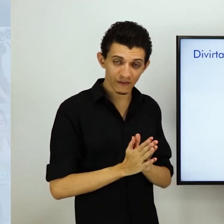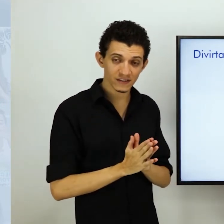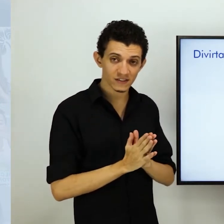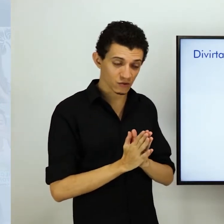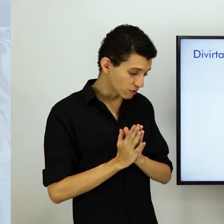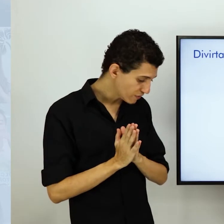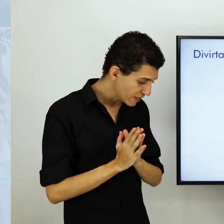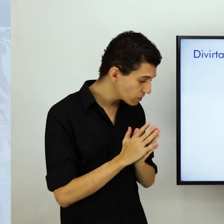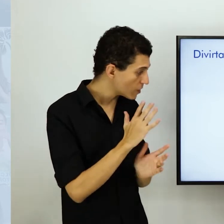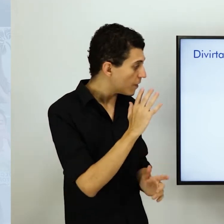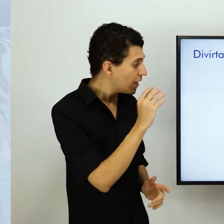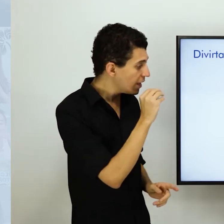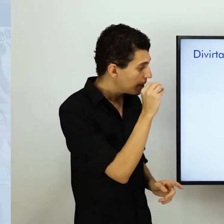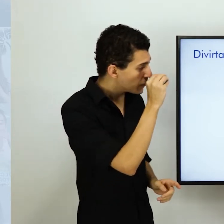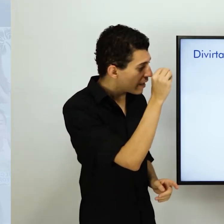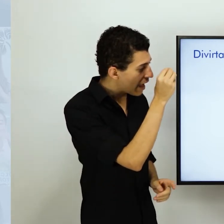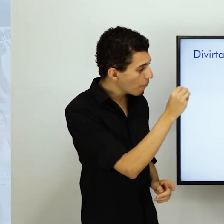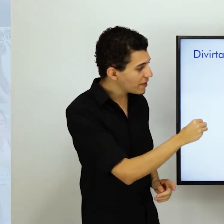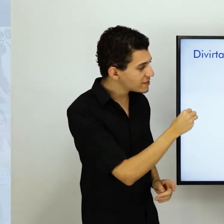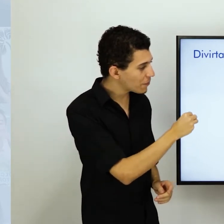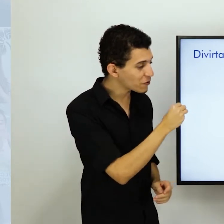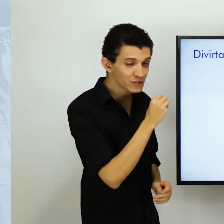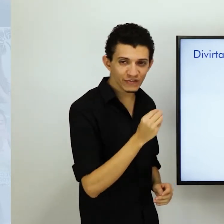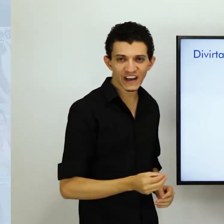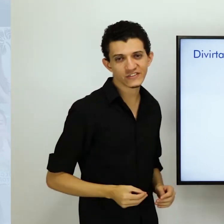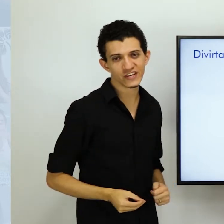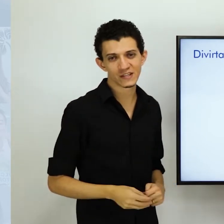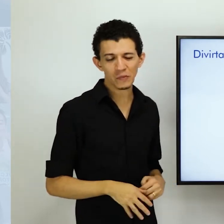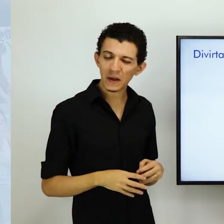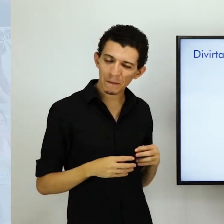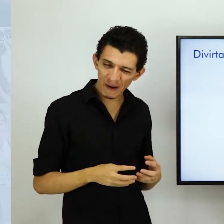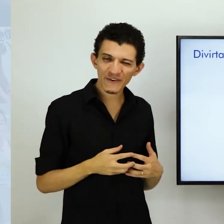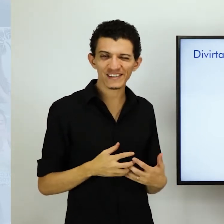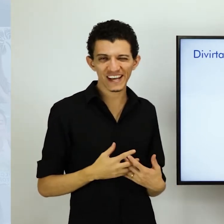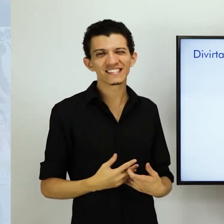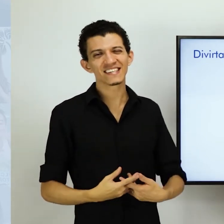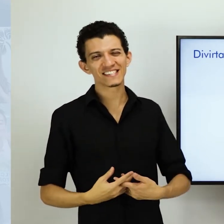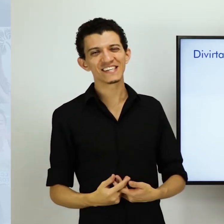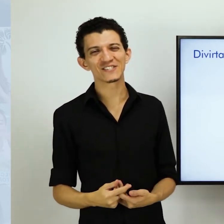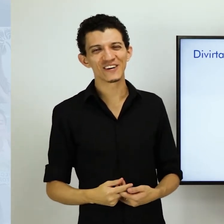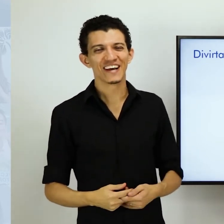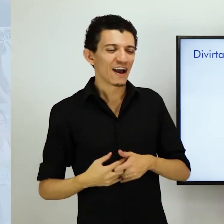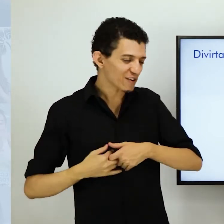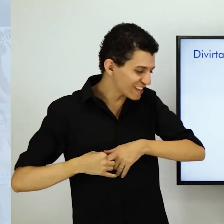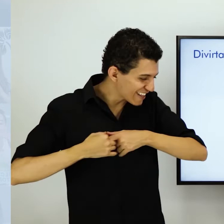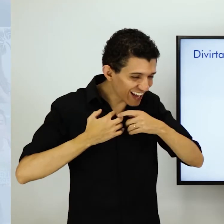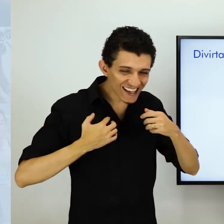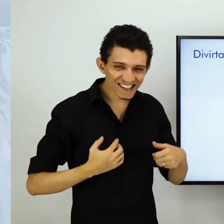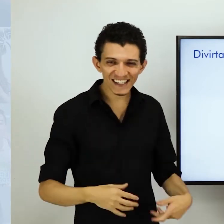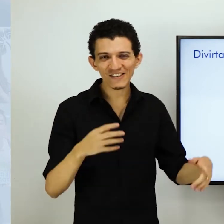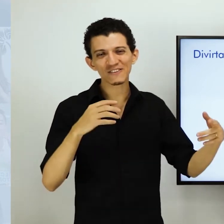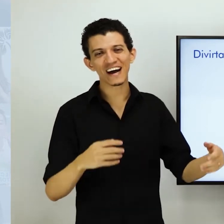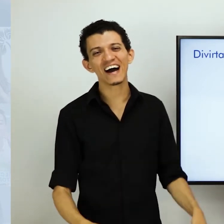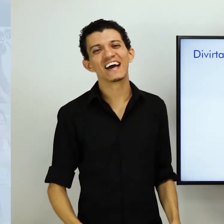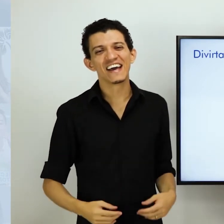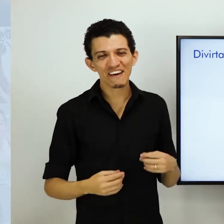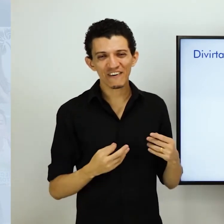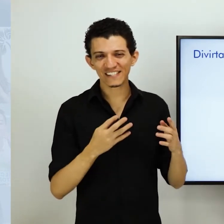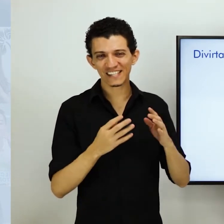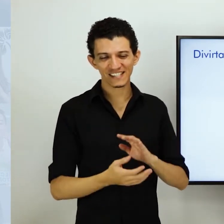veja esses outros vídeos. E é o princípio do divertir-se, porque para fazer esse exercício, você tem que se soltar e fazer esse